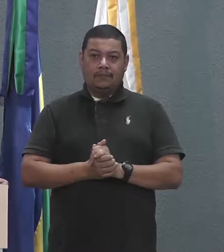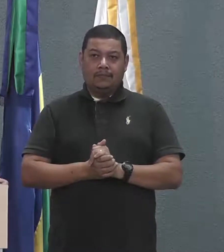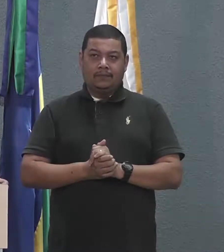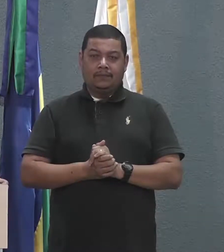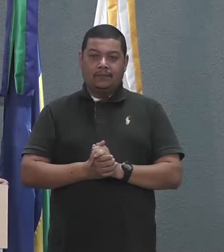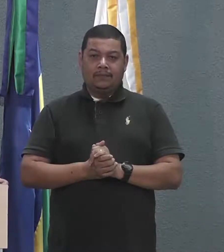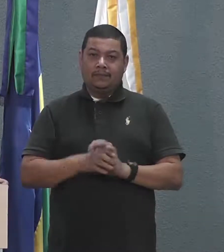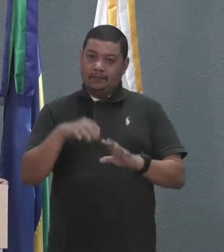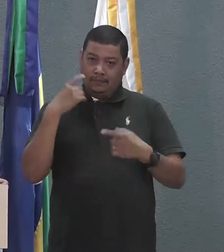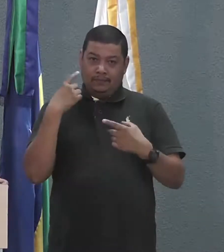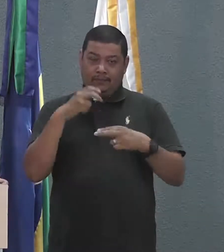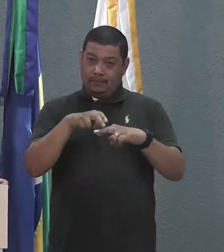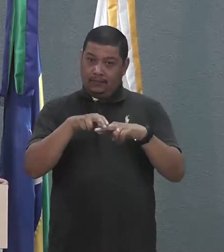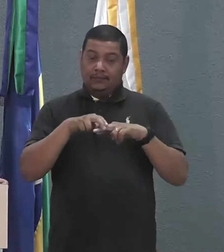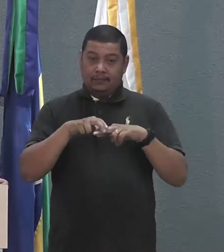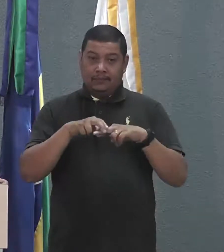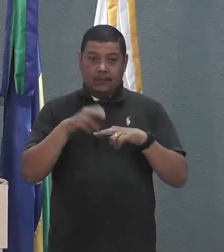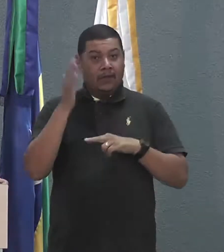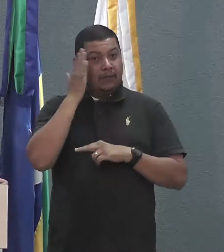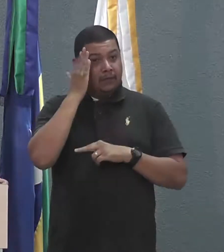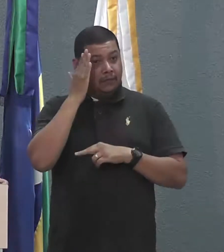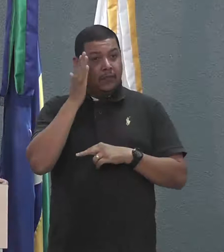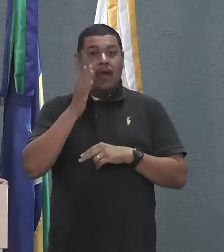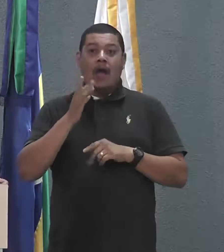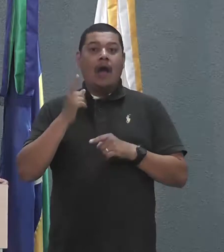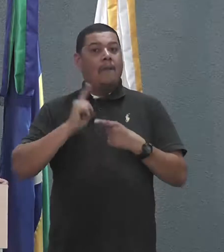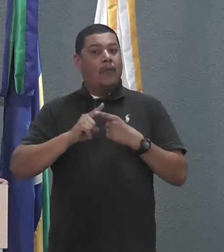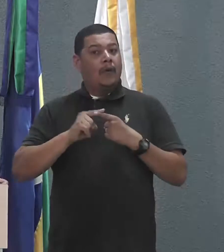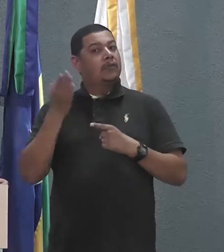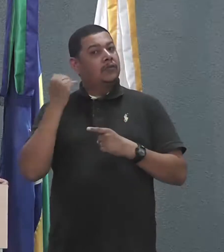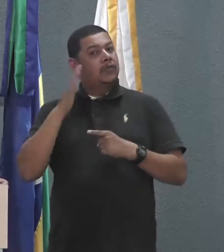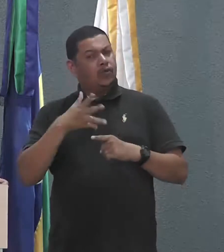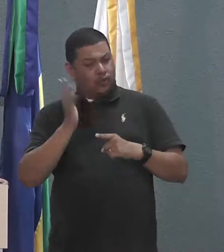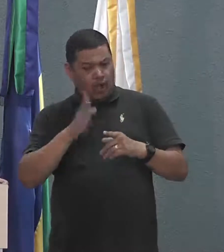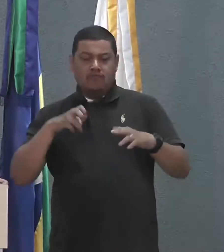pois eu sei o que é isso, eu já me envolvi em um acidente grave.